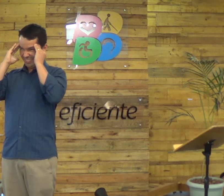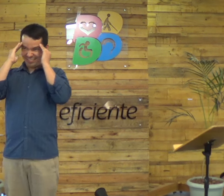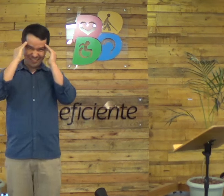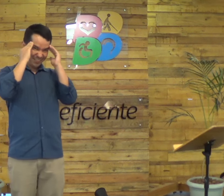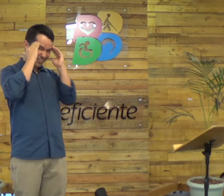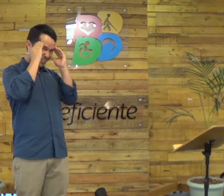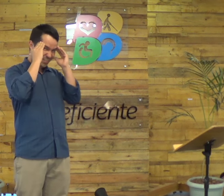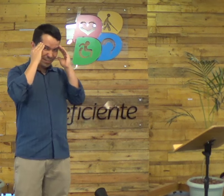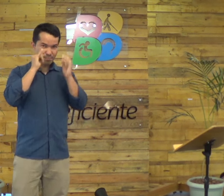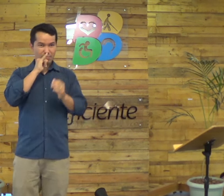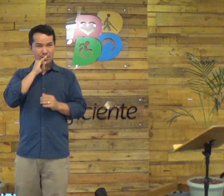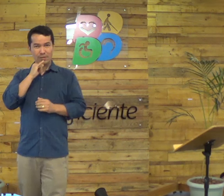Entendeu?